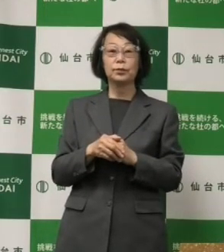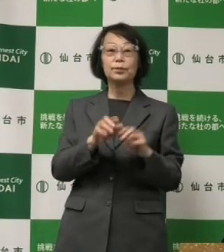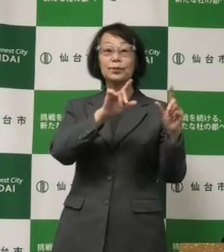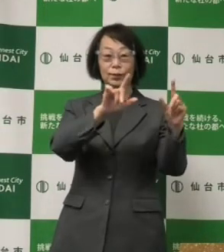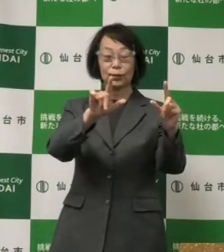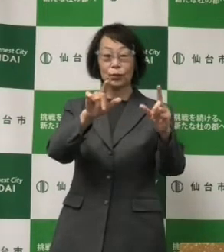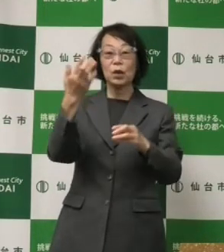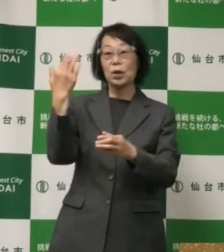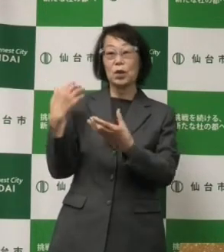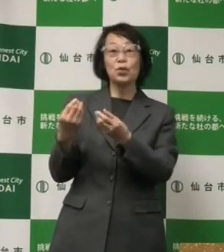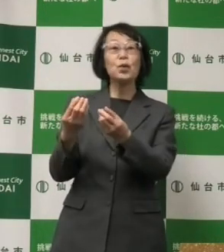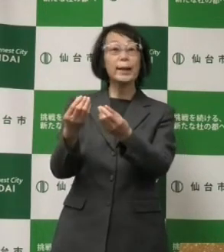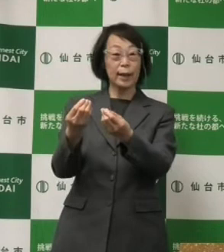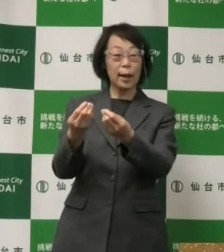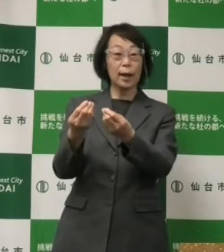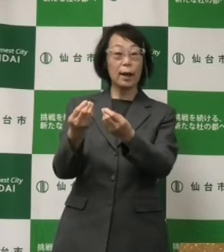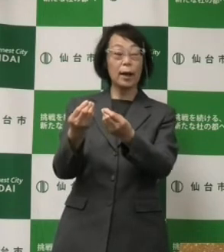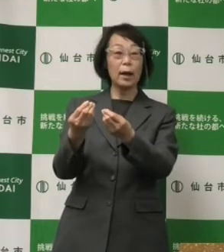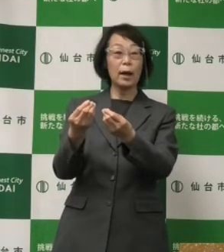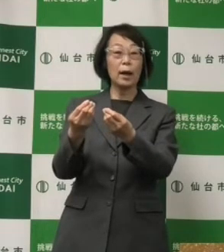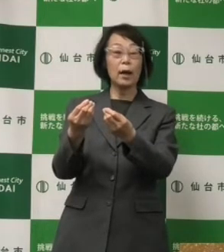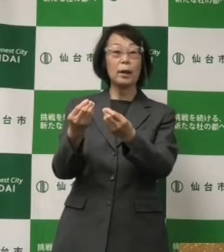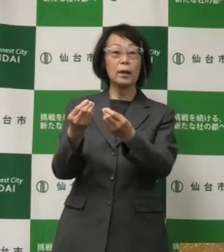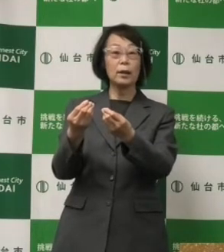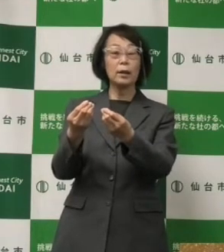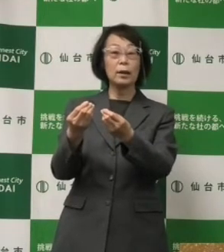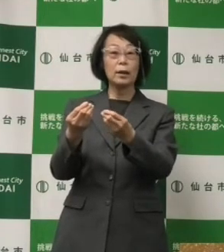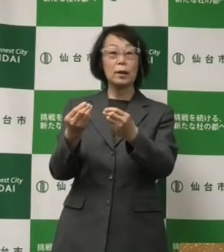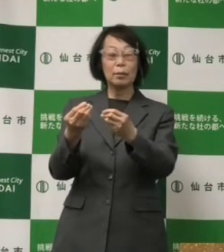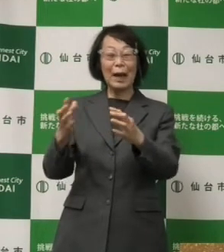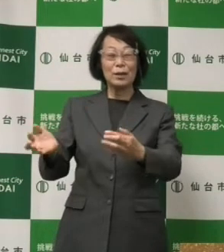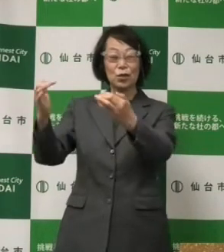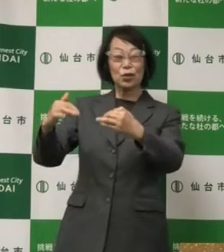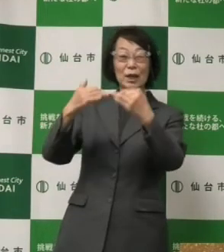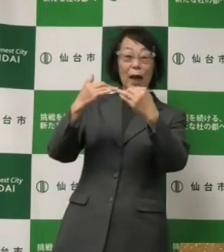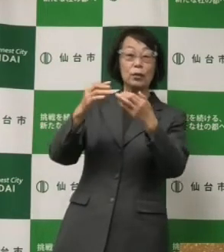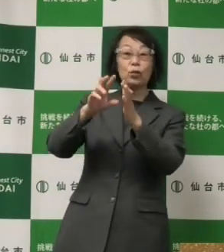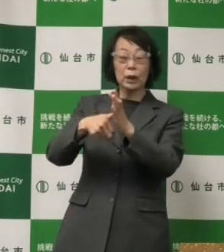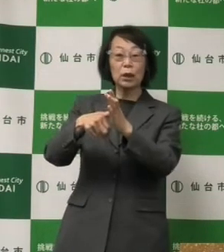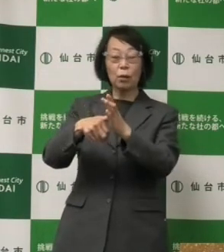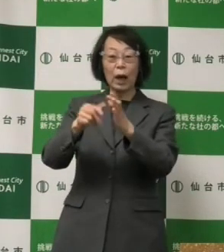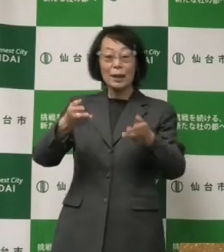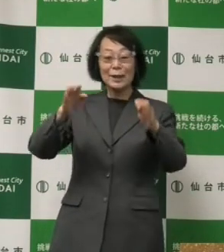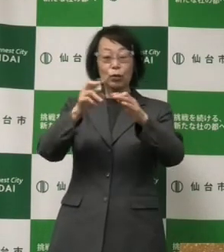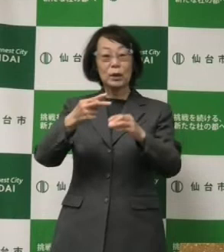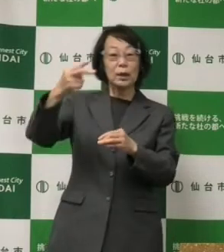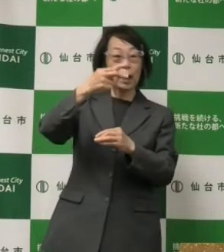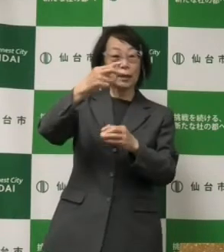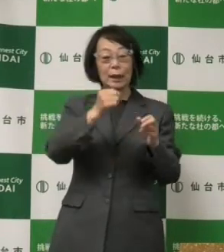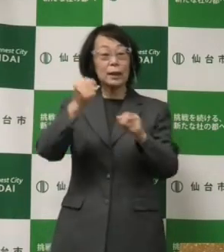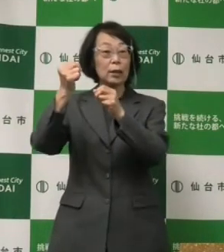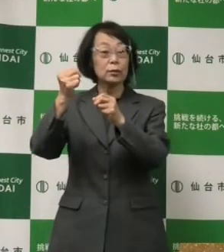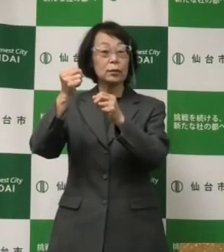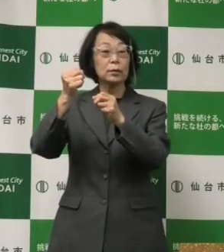従来から2階以上に水害時は2階以上に避難していただく避難所というのがいくつかござい